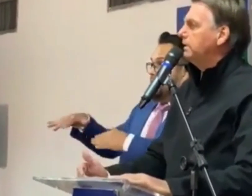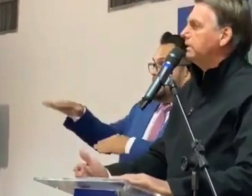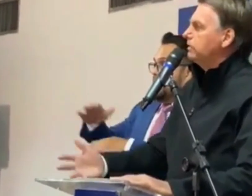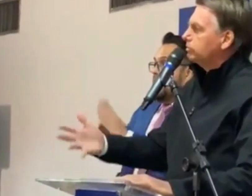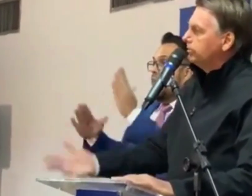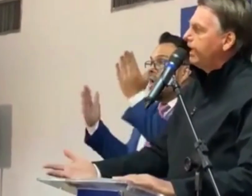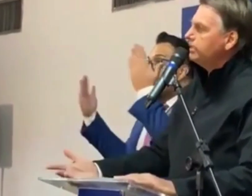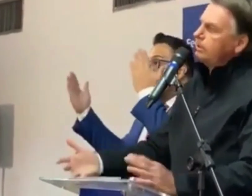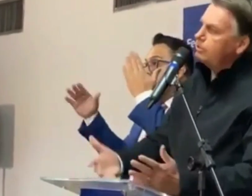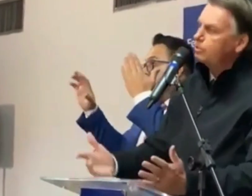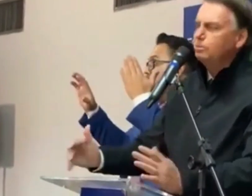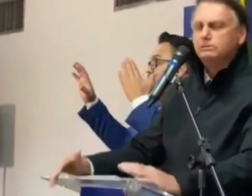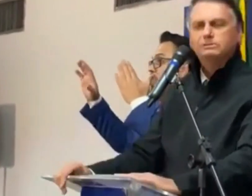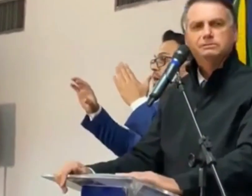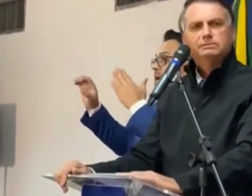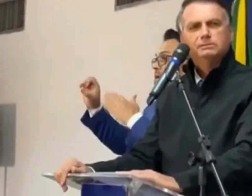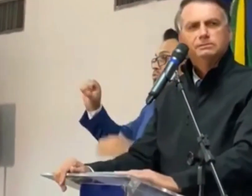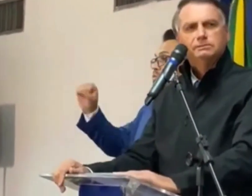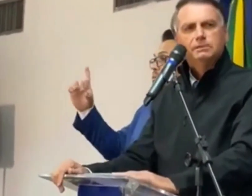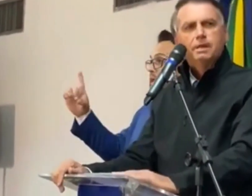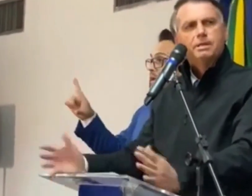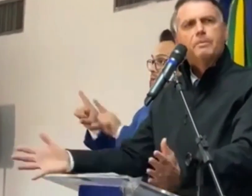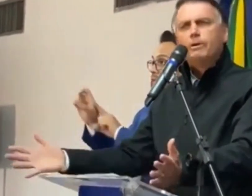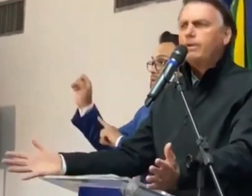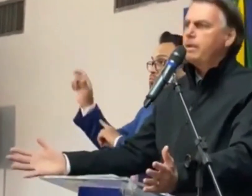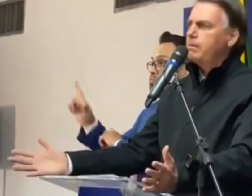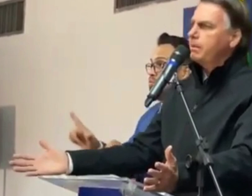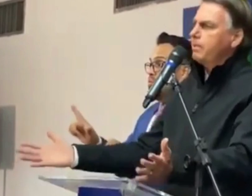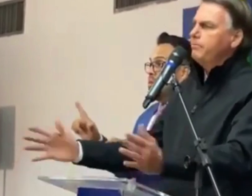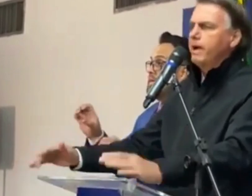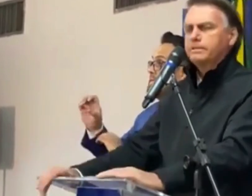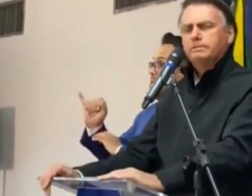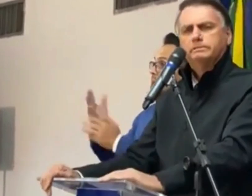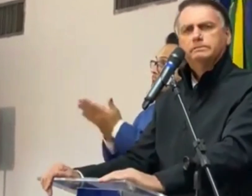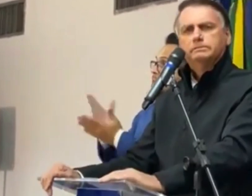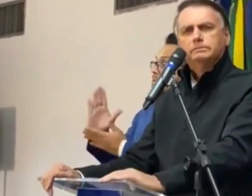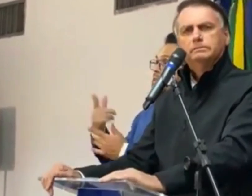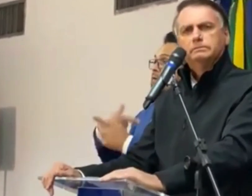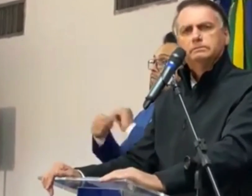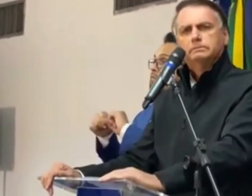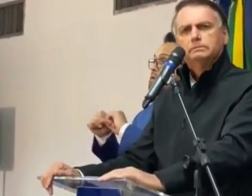regiões Sudeste e Sul. Se aprovar isso, o que eu faço?